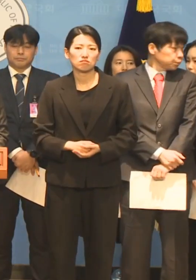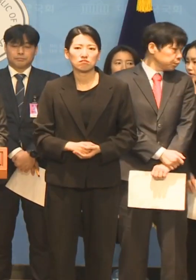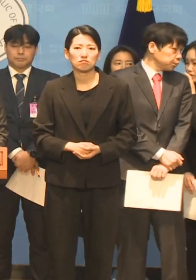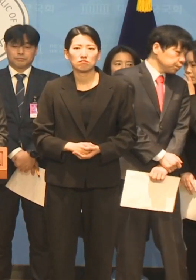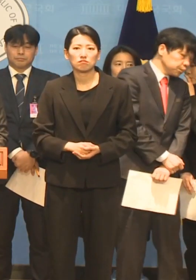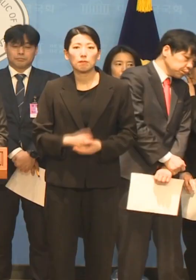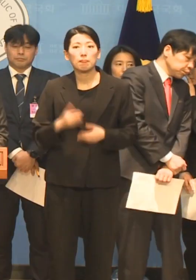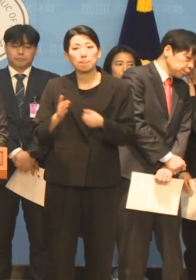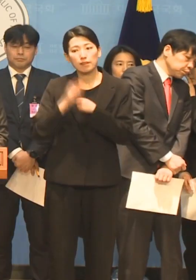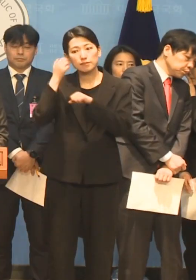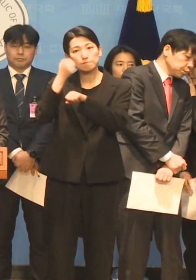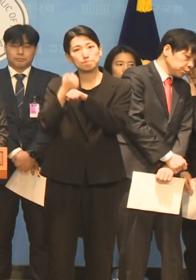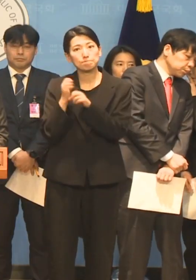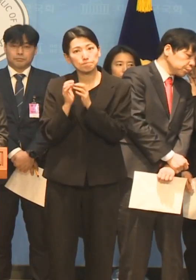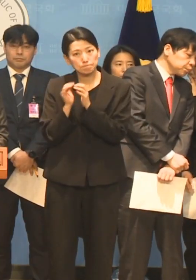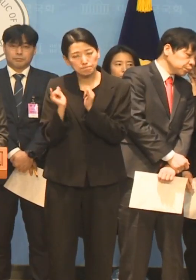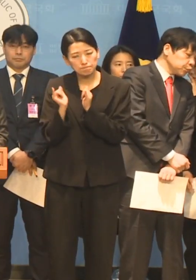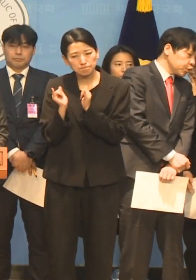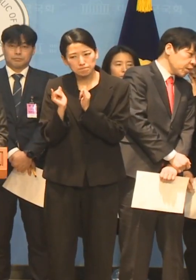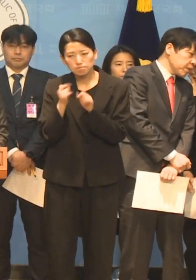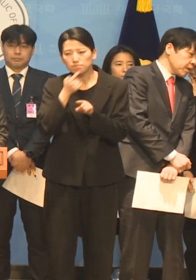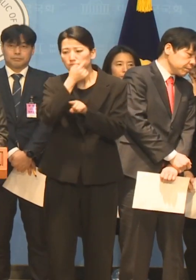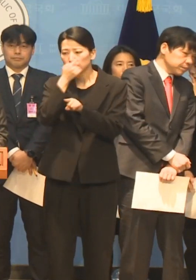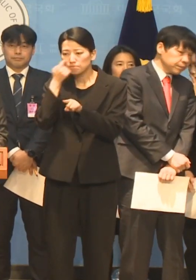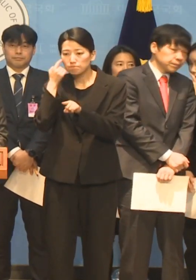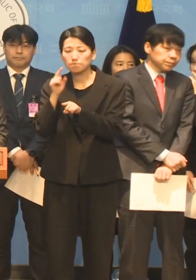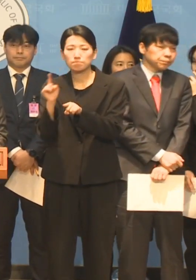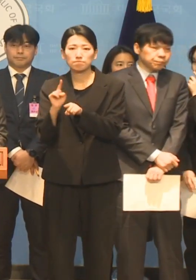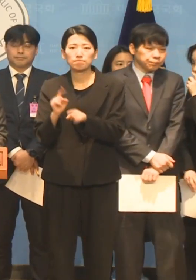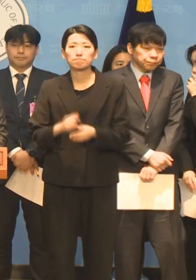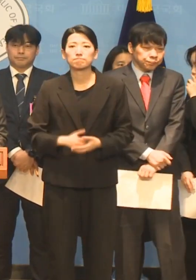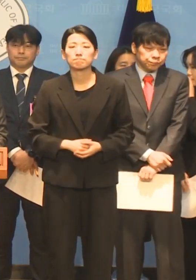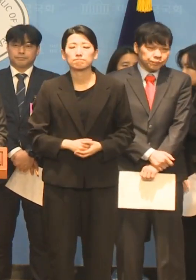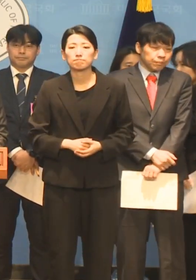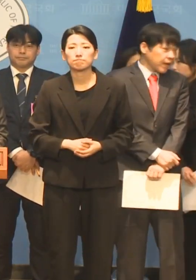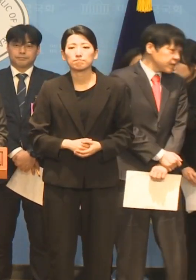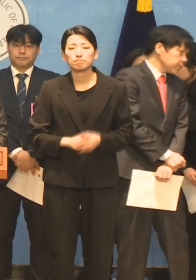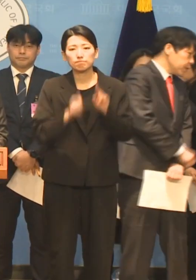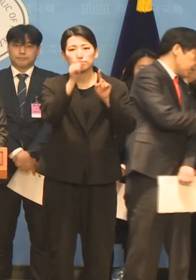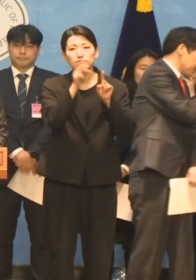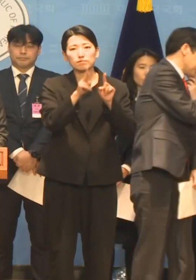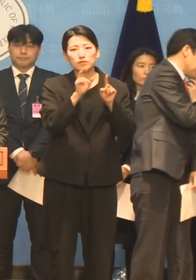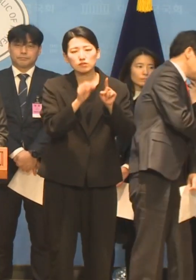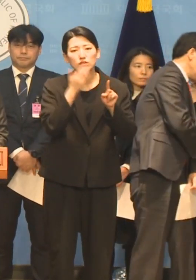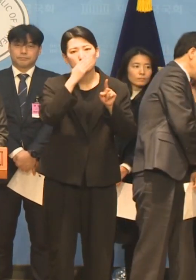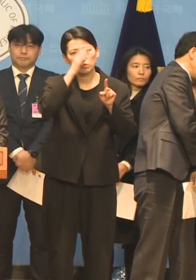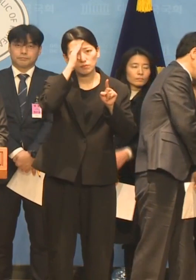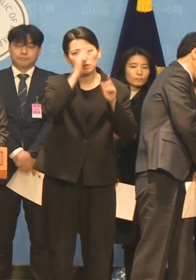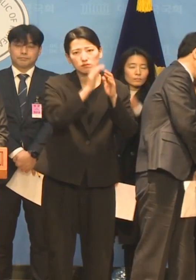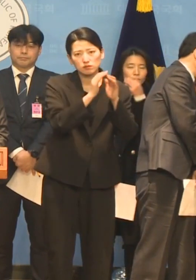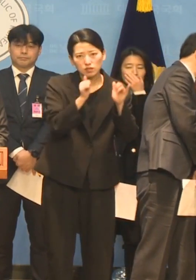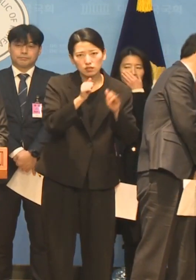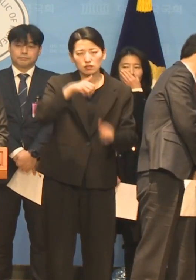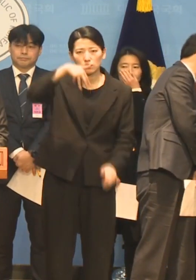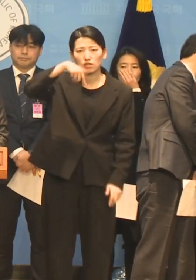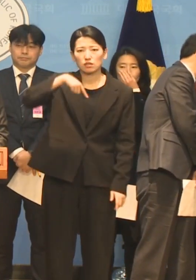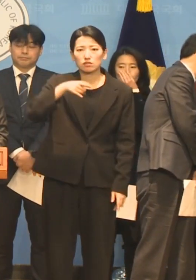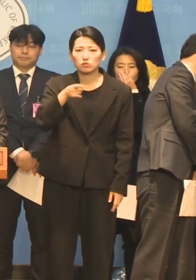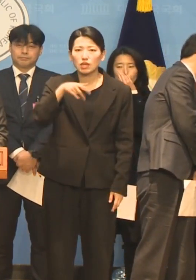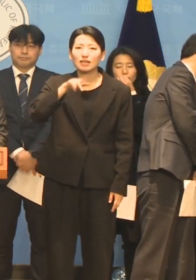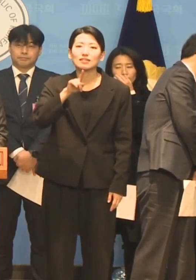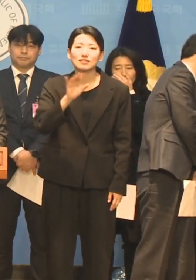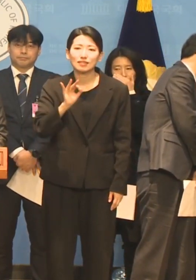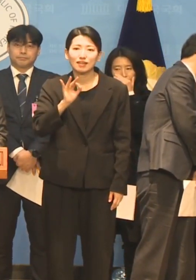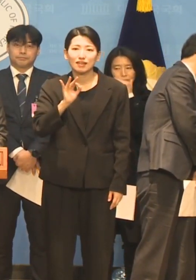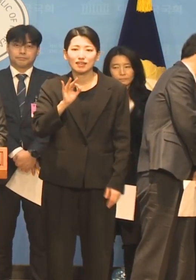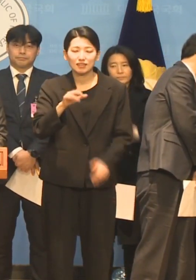통해서 연구진이 확인할 수 있었던 사항들은 다음과 같습니다. 국내 일형 당뇨병 환자와 췌장 질환자들의 가족들은 이